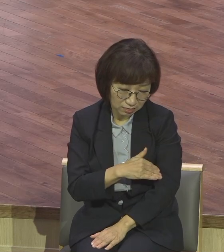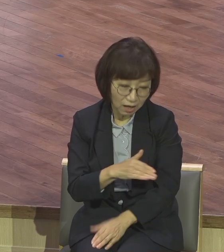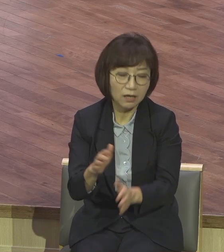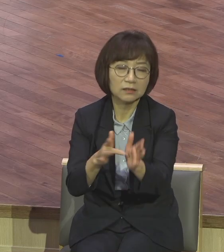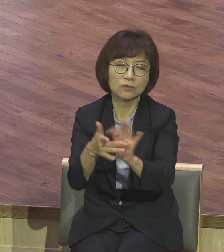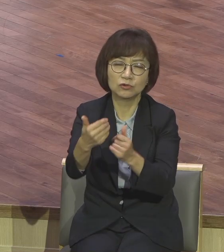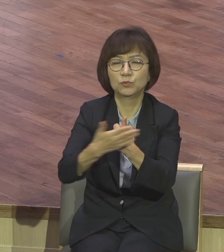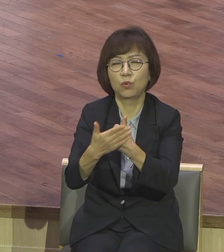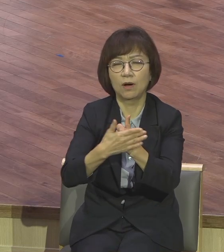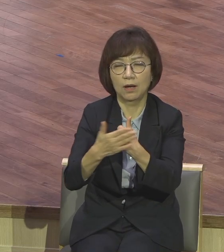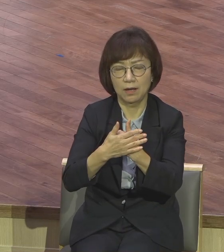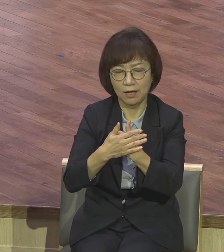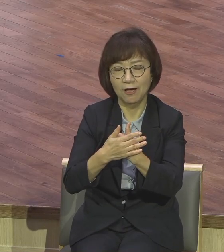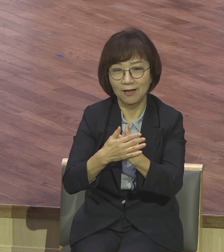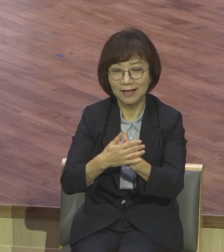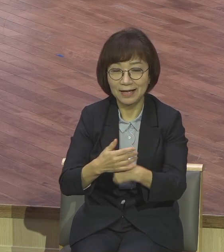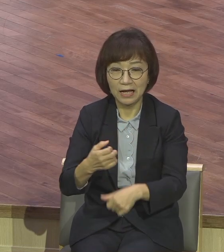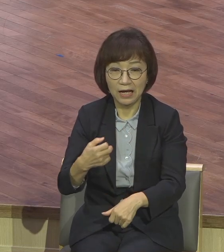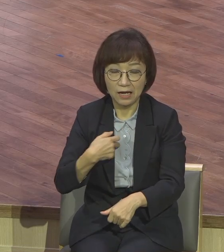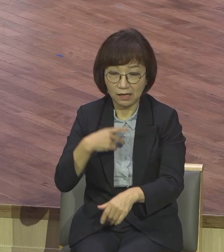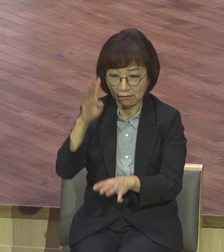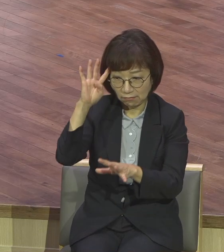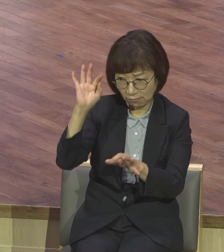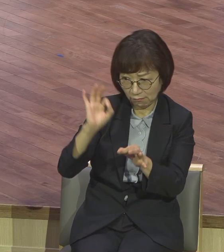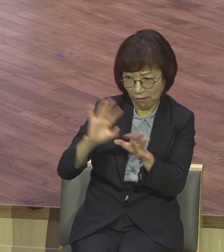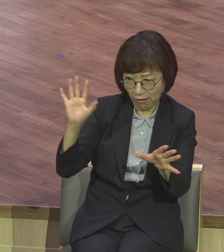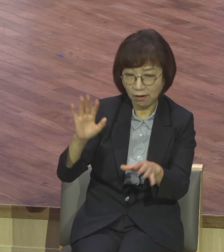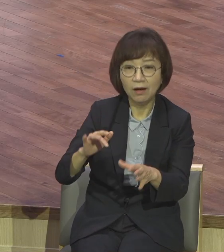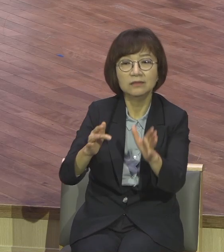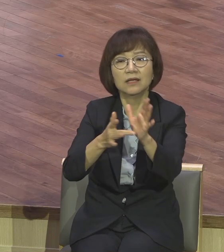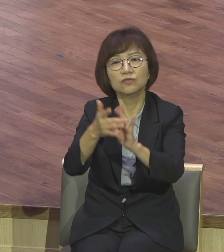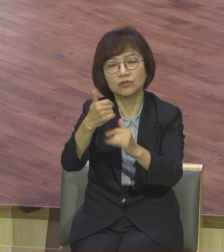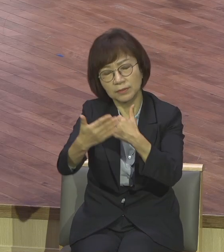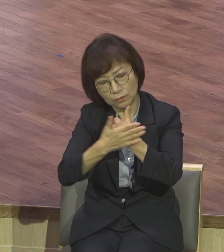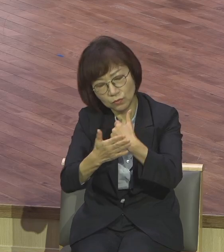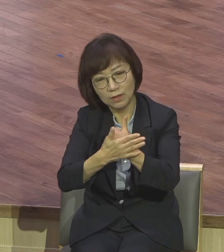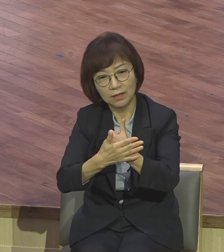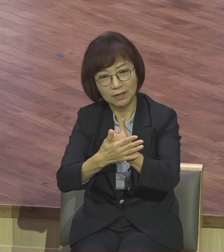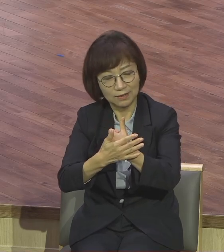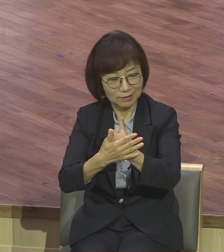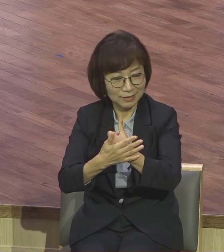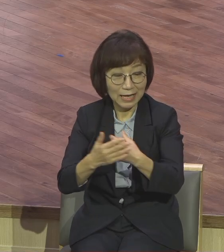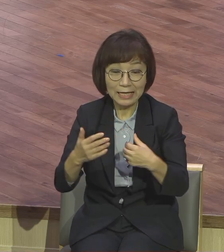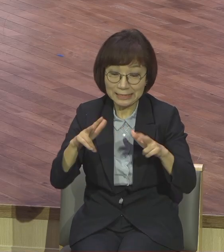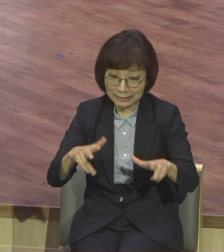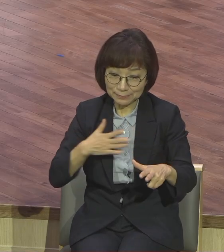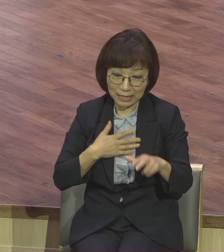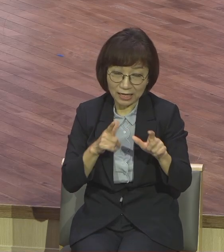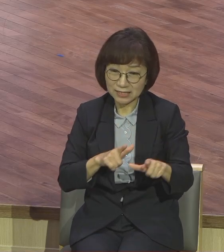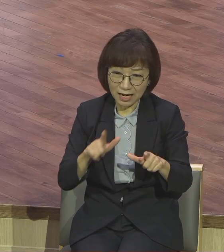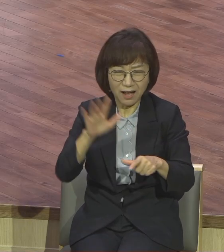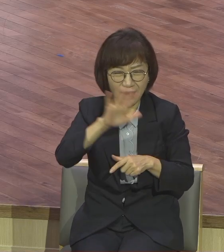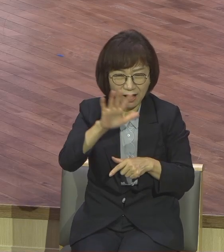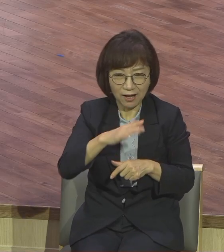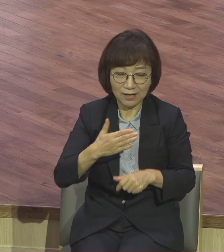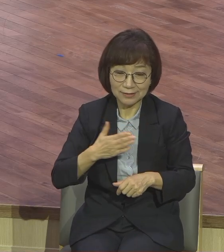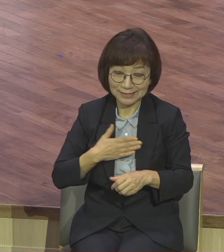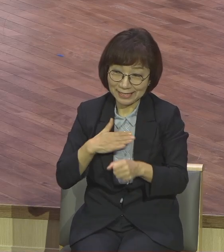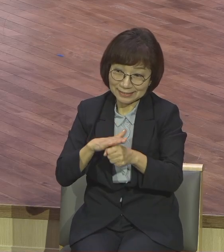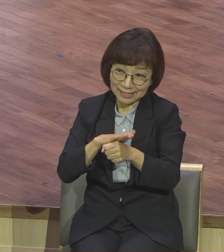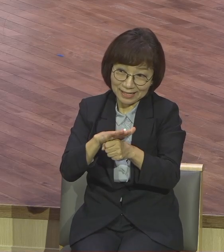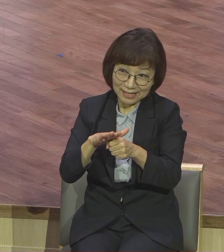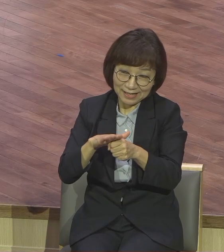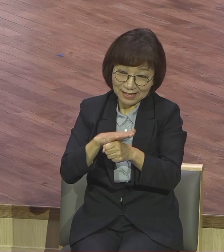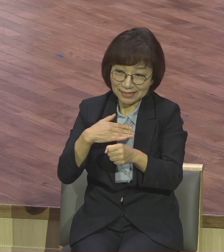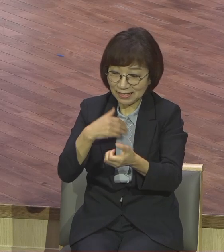그분은 하십니다. 나는 상상도 못할 일을 그분은 해내십니다. 이제 내가 사는 것이 아니라 나를 사랑하사